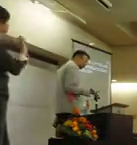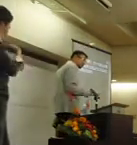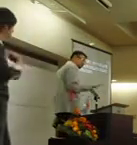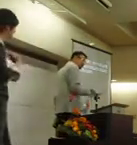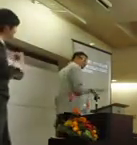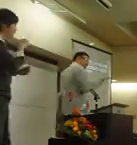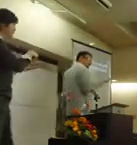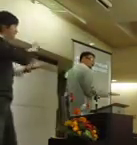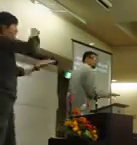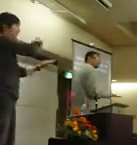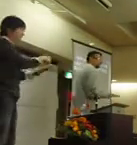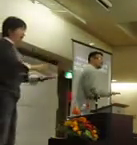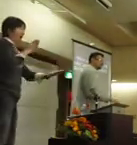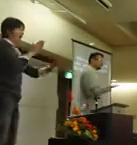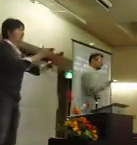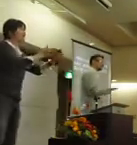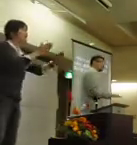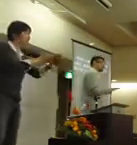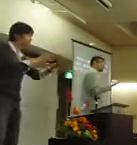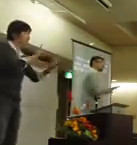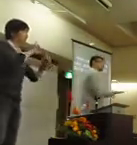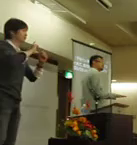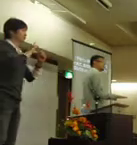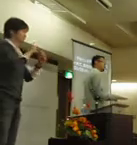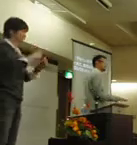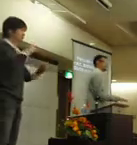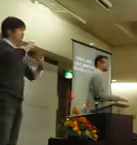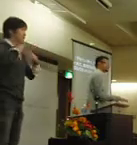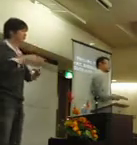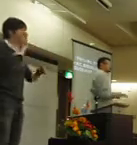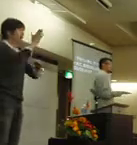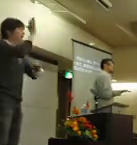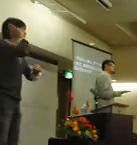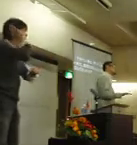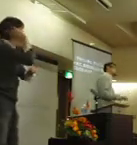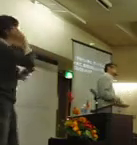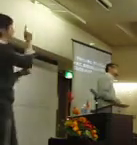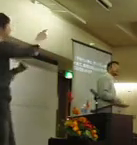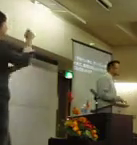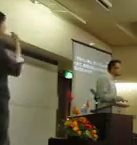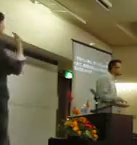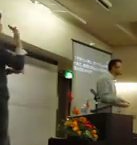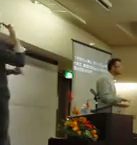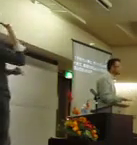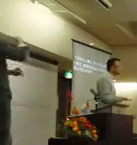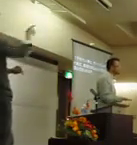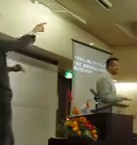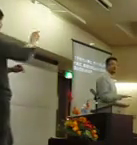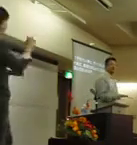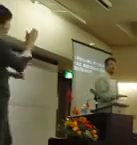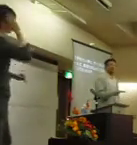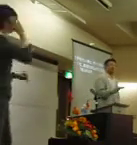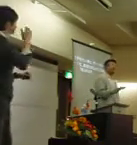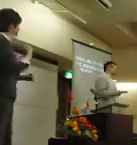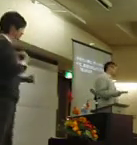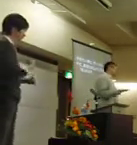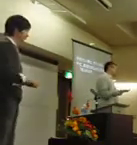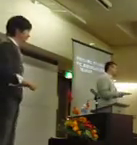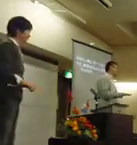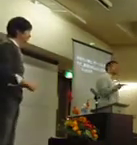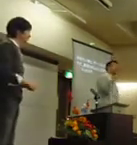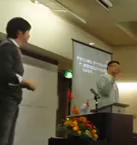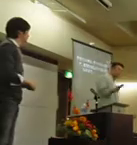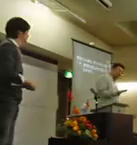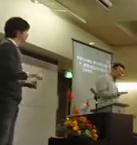この壇上で話している人の話を聞いて、ああ、つまんねえと。私